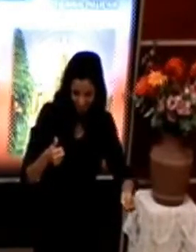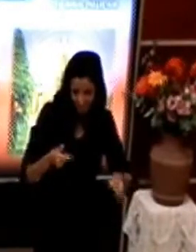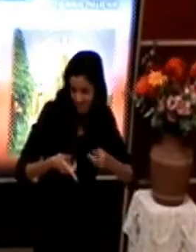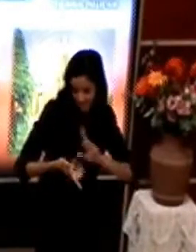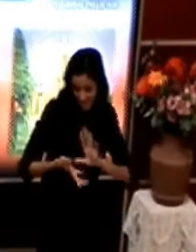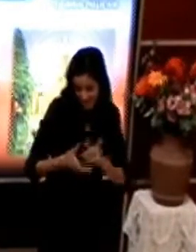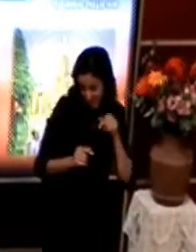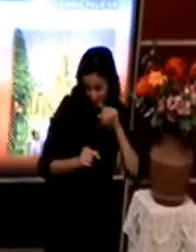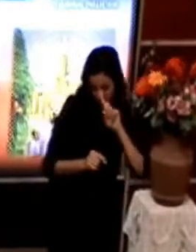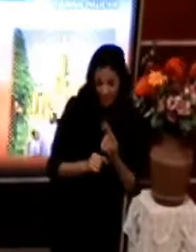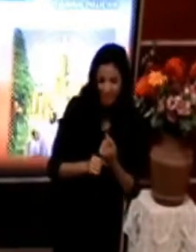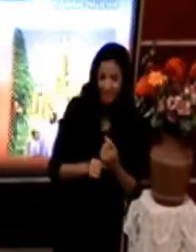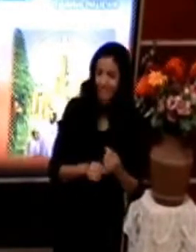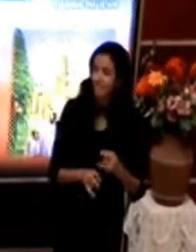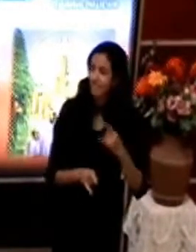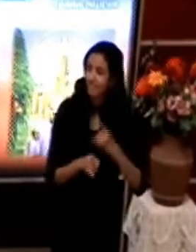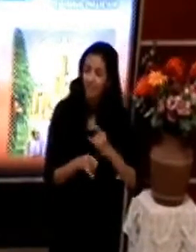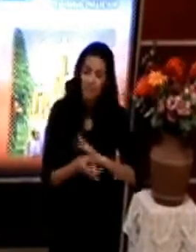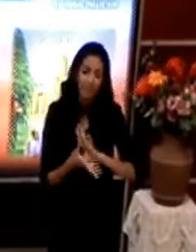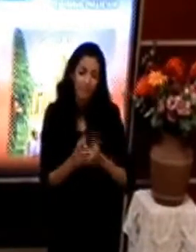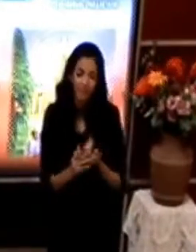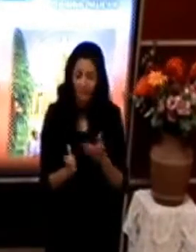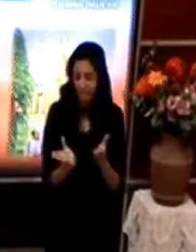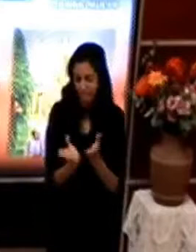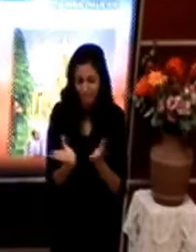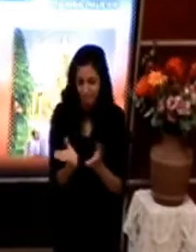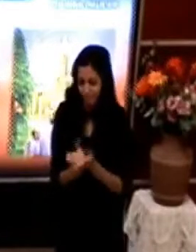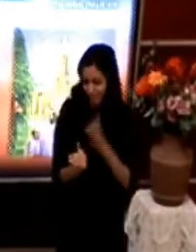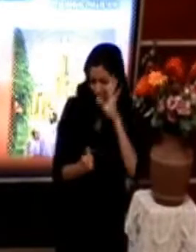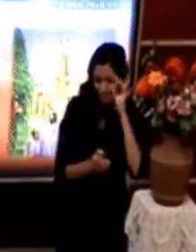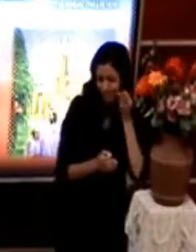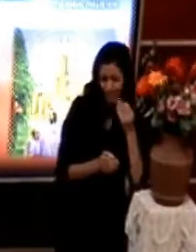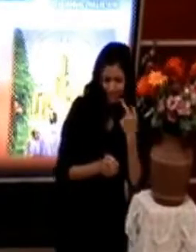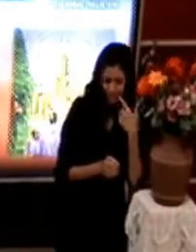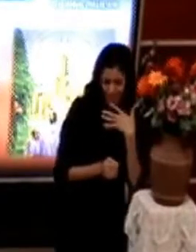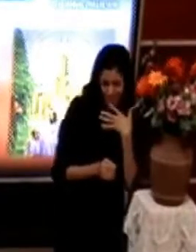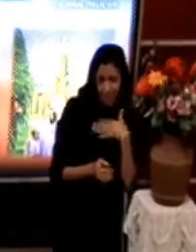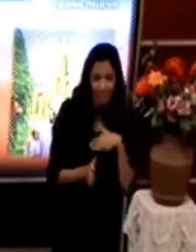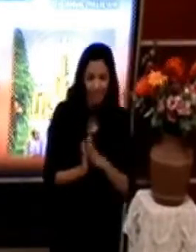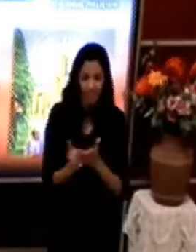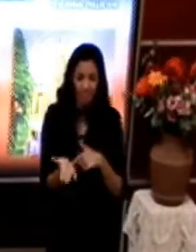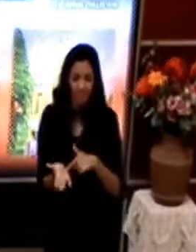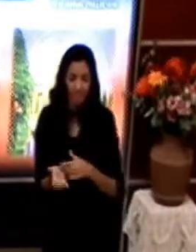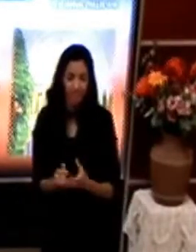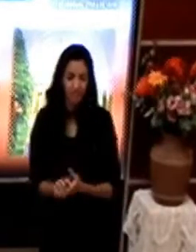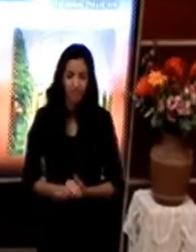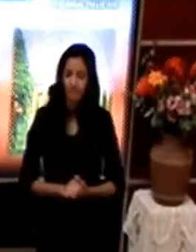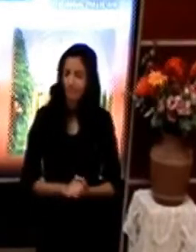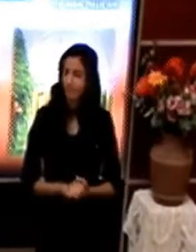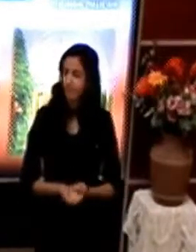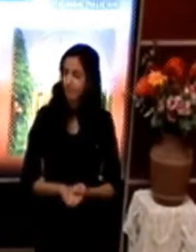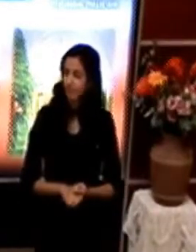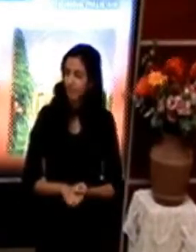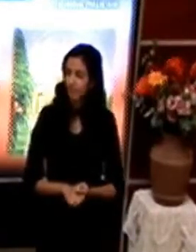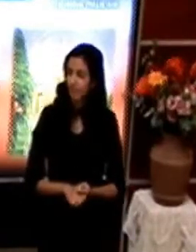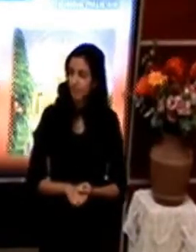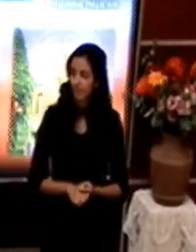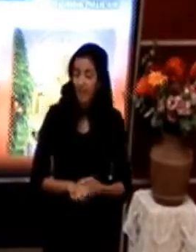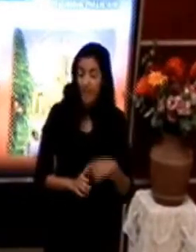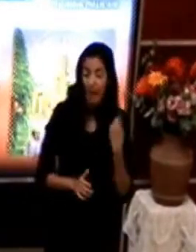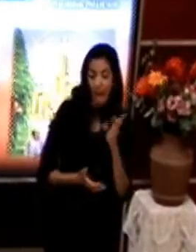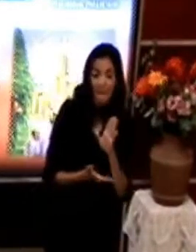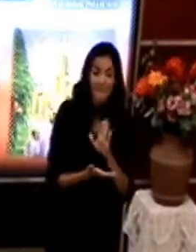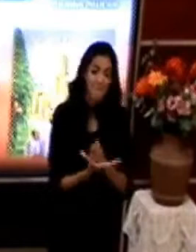Y entonces siempre, o sea, de esa parte sabíamos cómo era, entonces lo buscábamos. Pero nunca andábamos en cosas